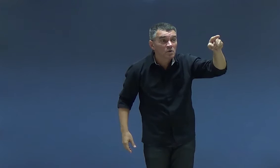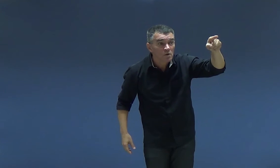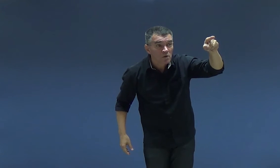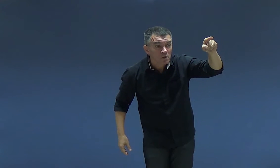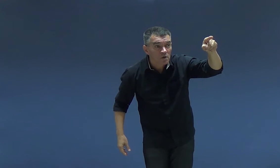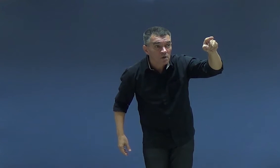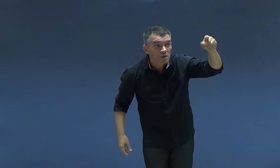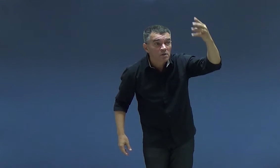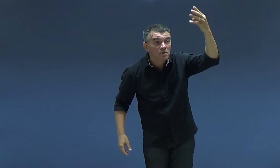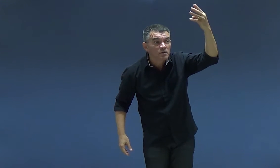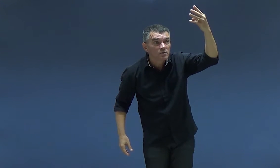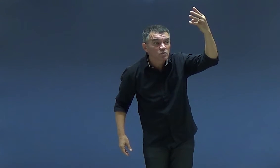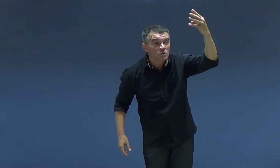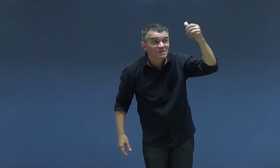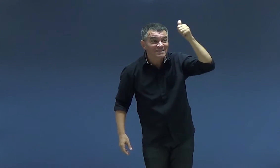500?